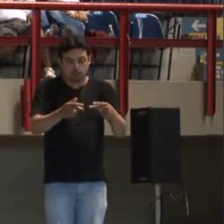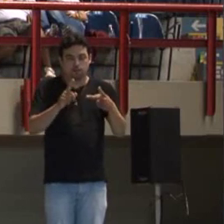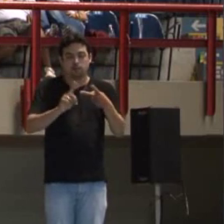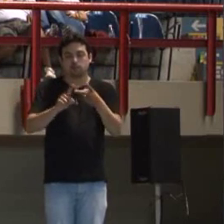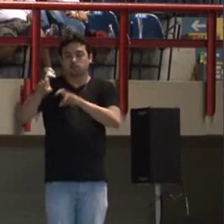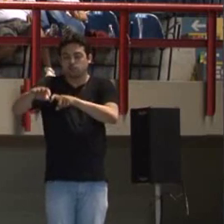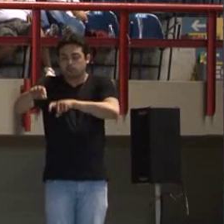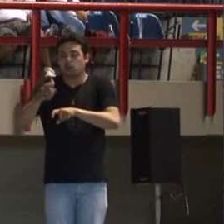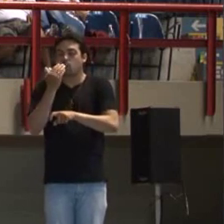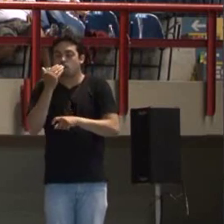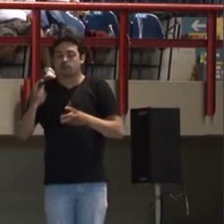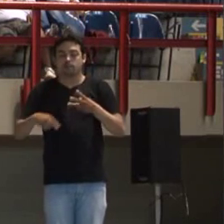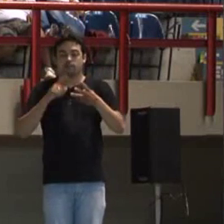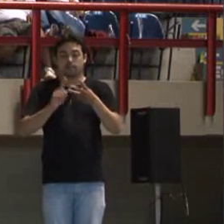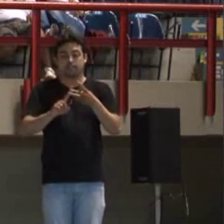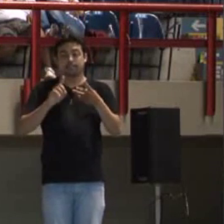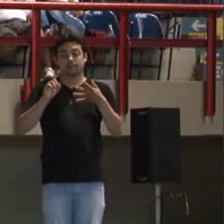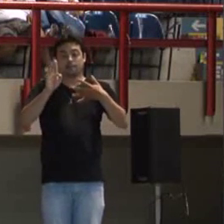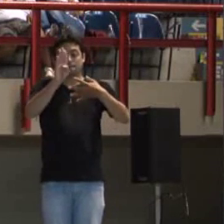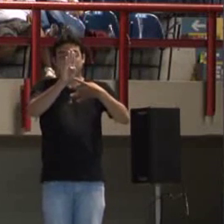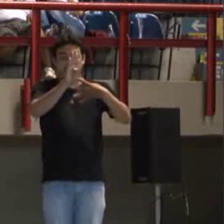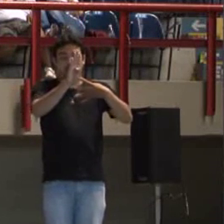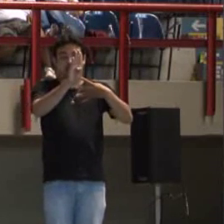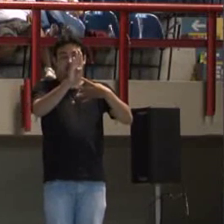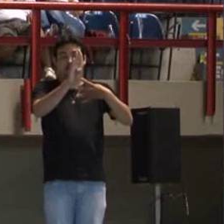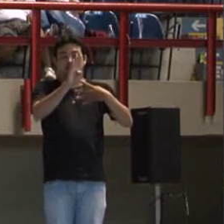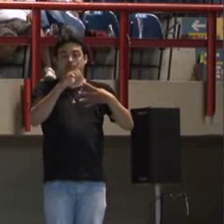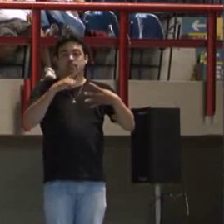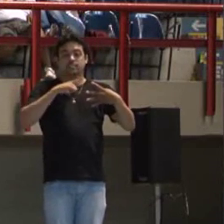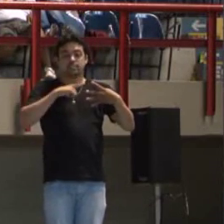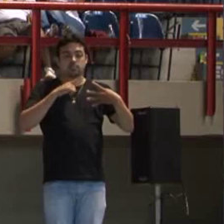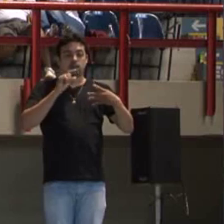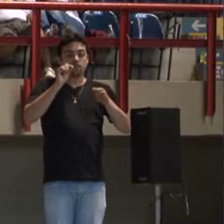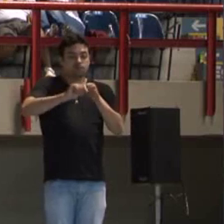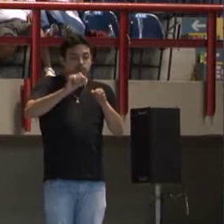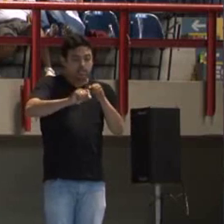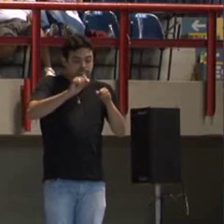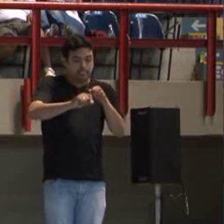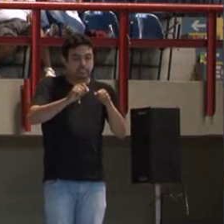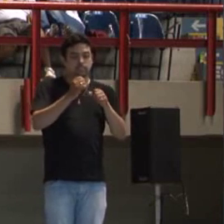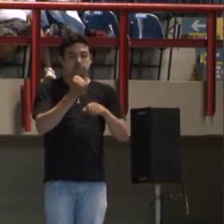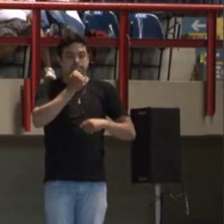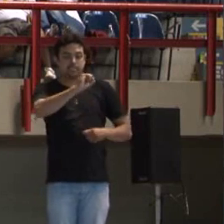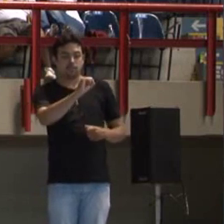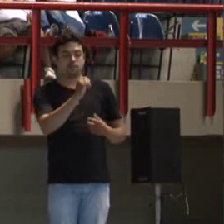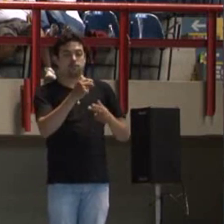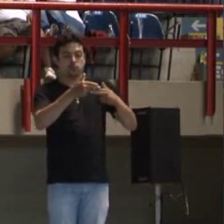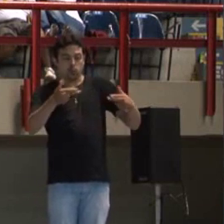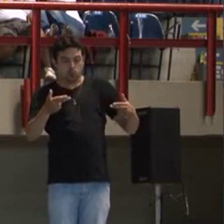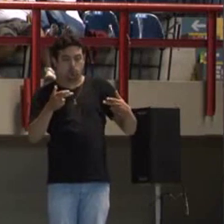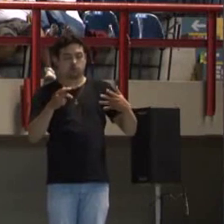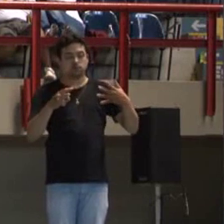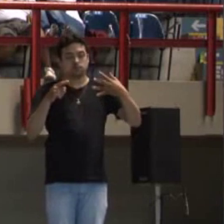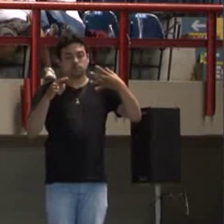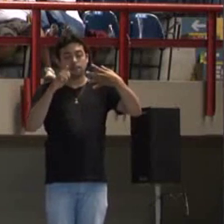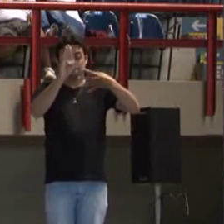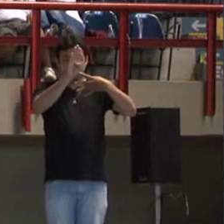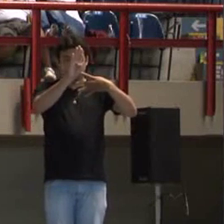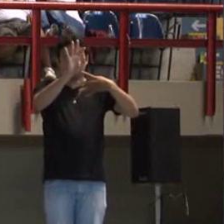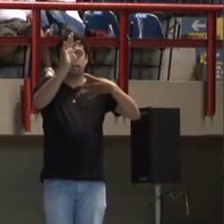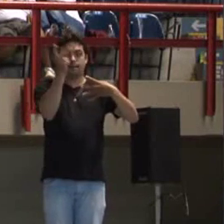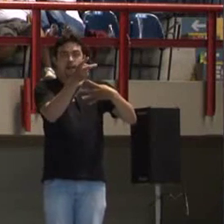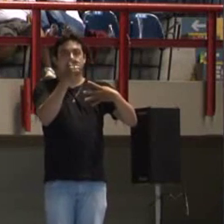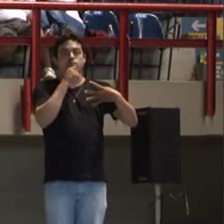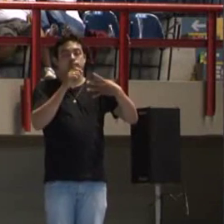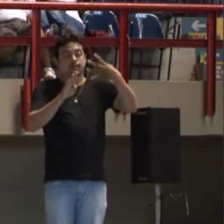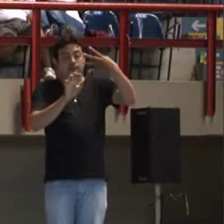está produzindo comida. No B a gente está produzindo instrumentos para a obtenção disso. O B não está errado, o E